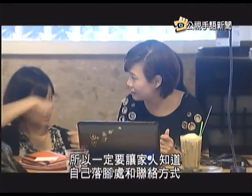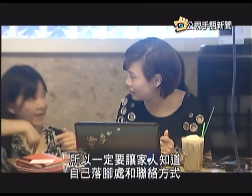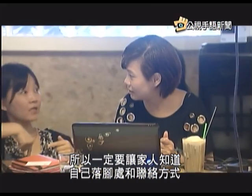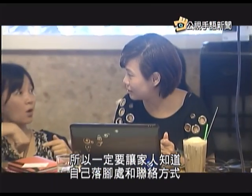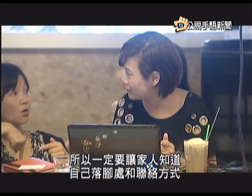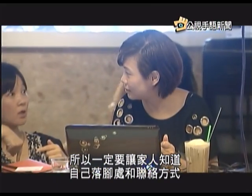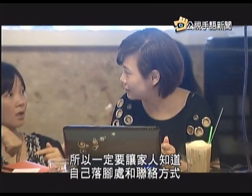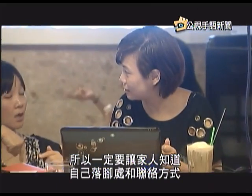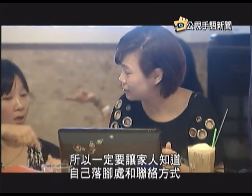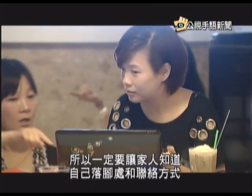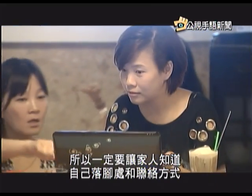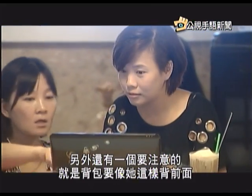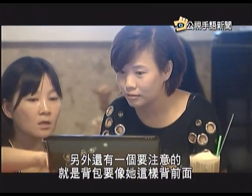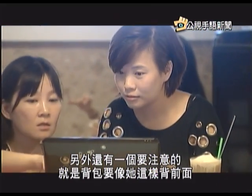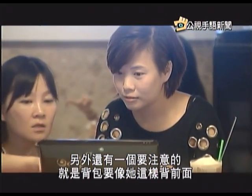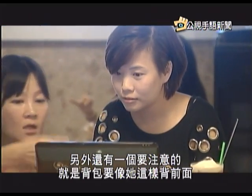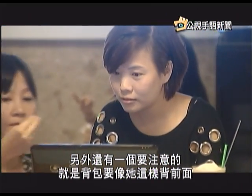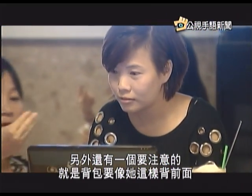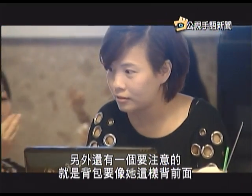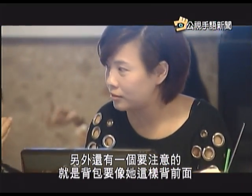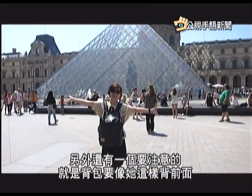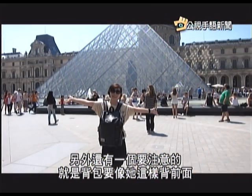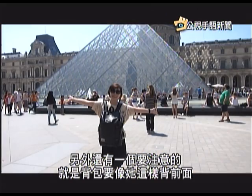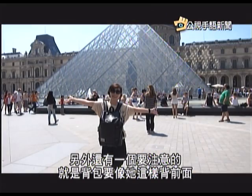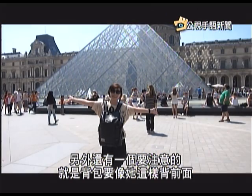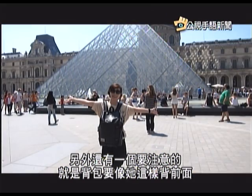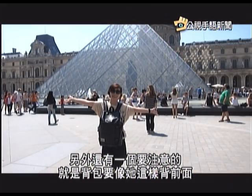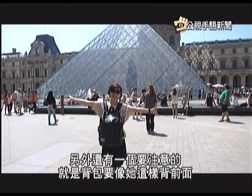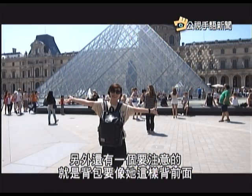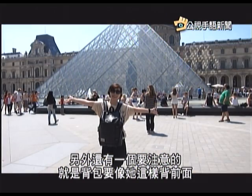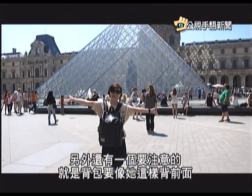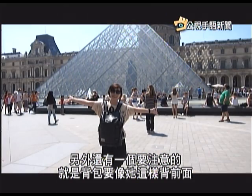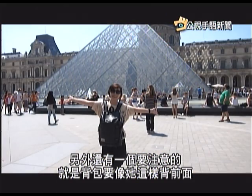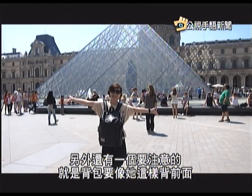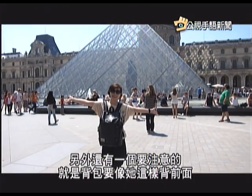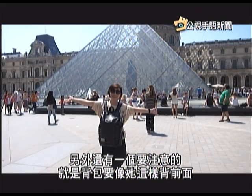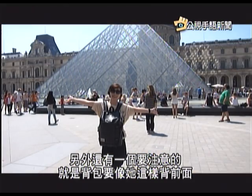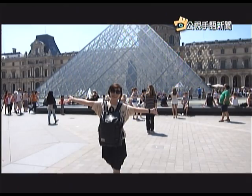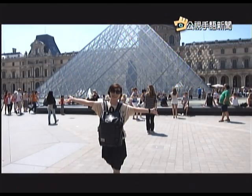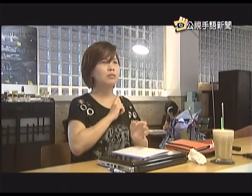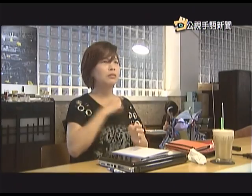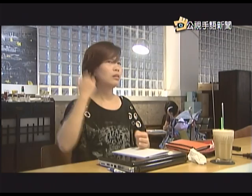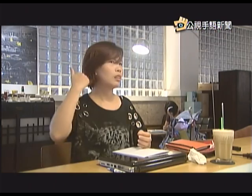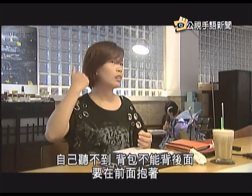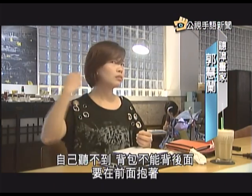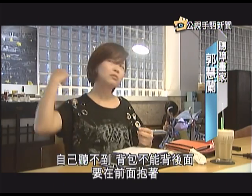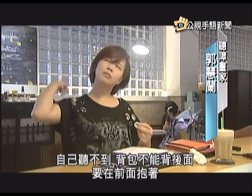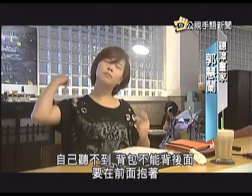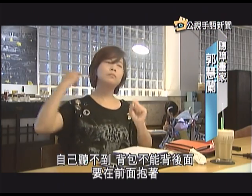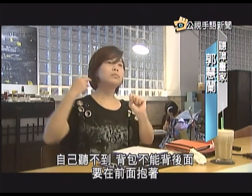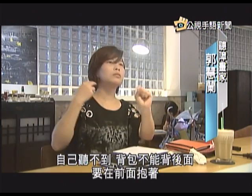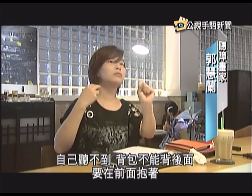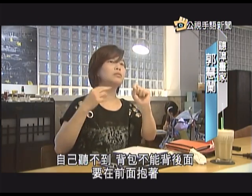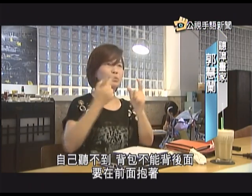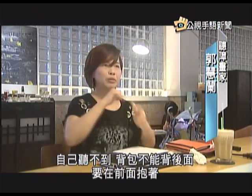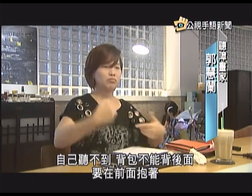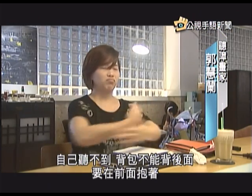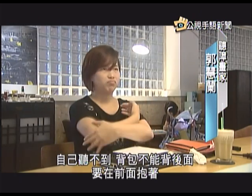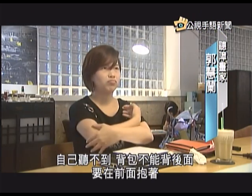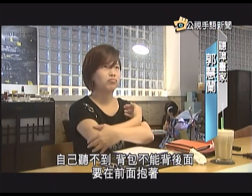络方式。另外还有一个要注意的，就是背包要像他这样背前面， 自己听不到，背包不能背后面，要在